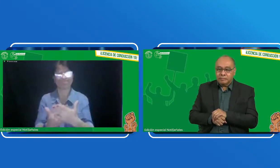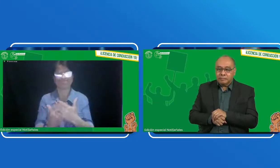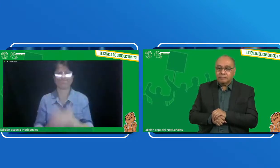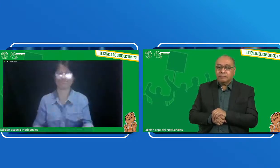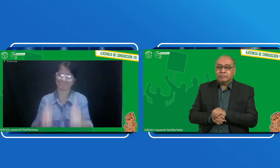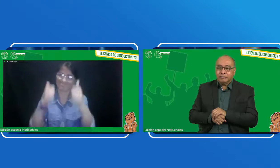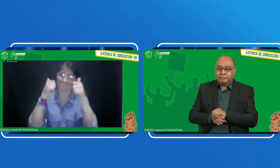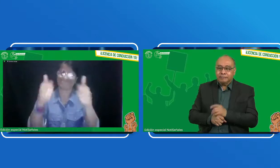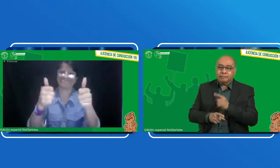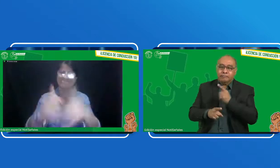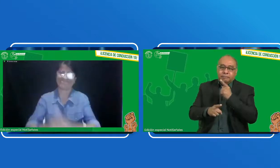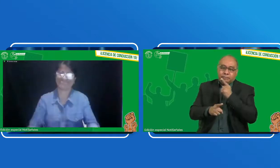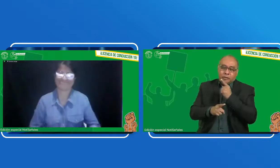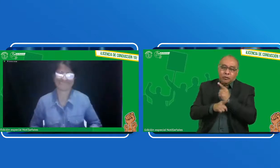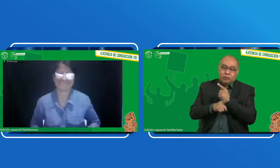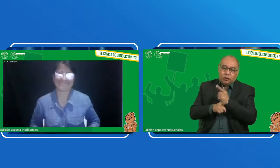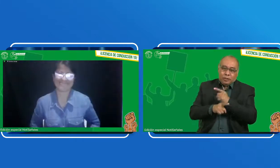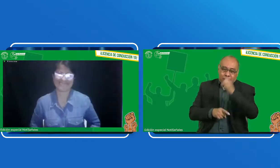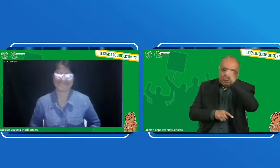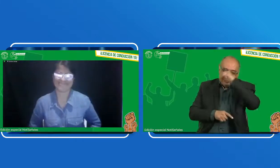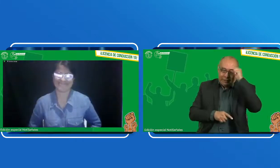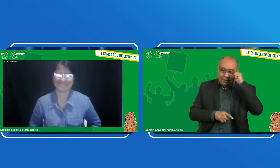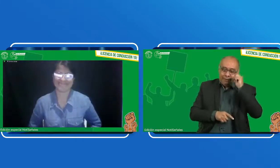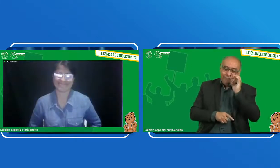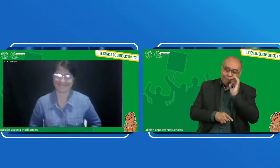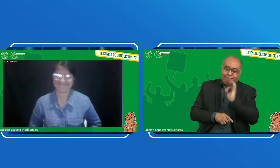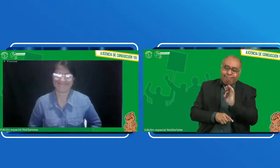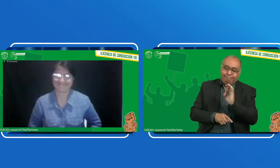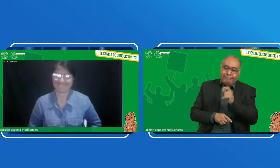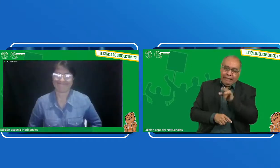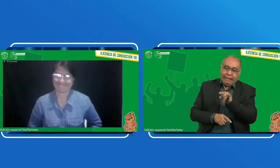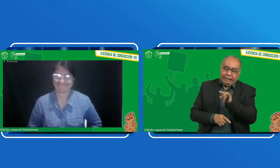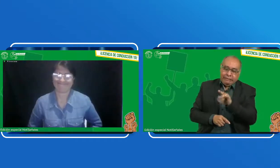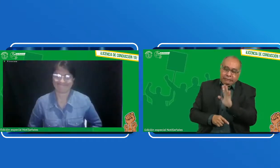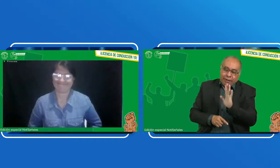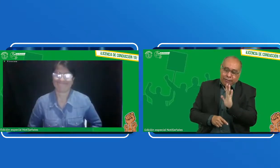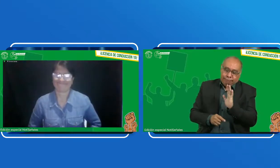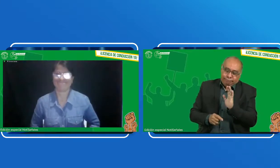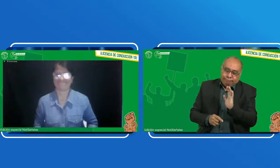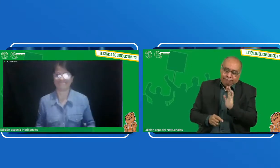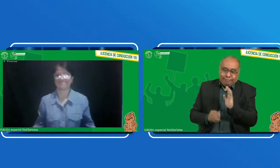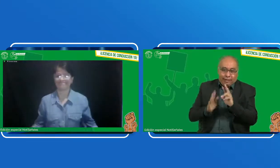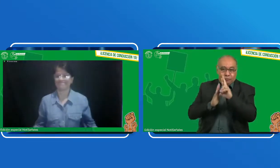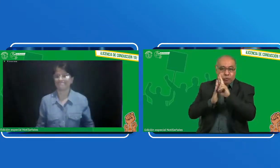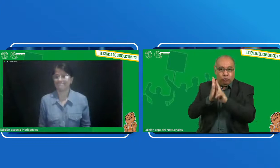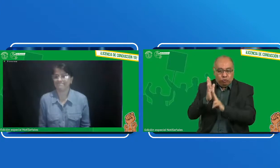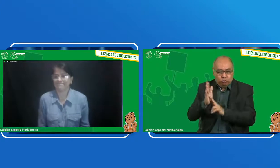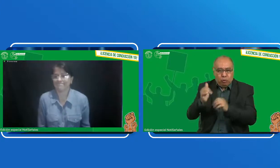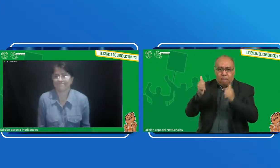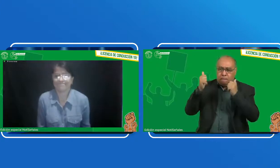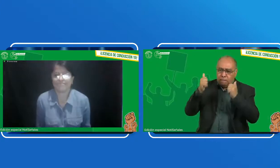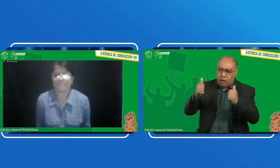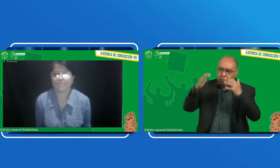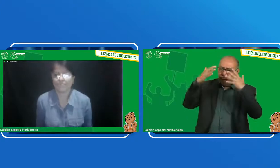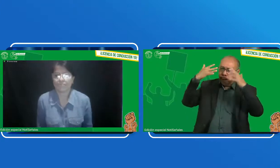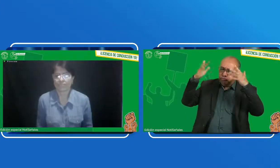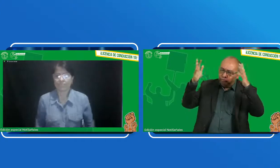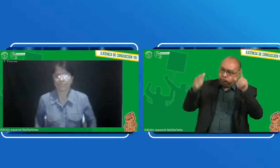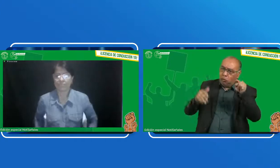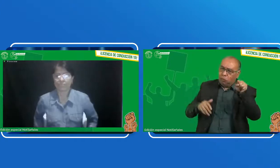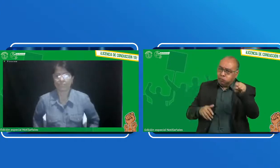trabajo, una incidencia bastante ardua, gracias a ustedes, FENASCOL. Correcto, Sandra, es eso.